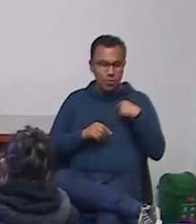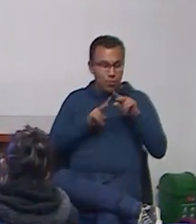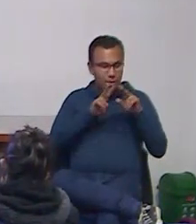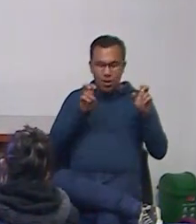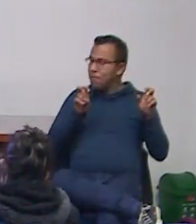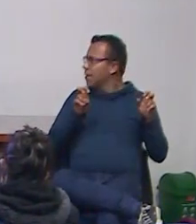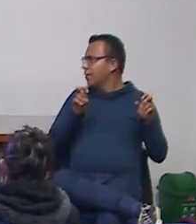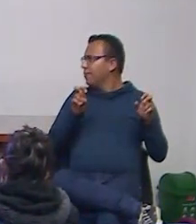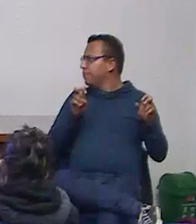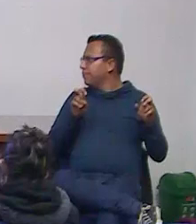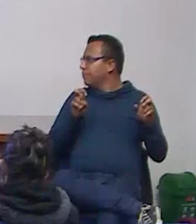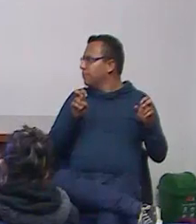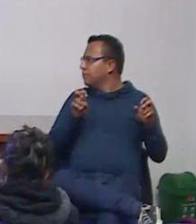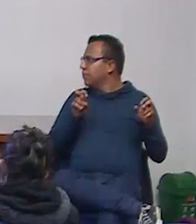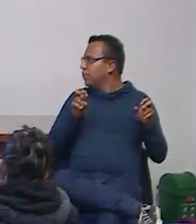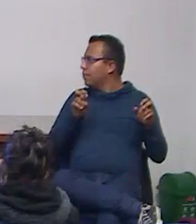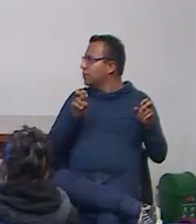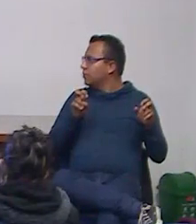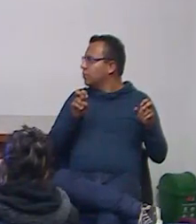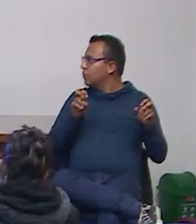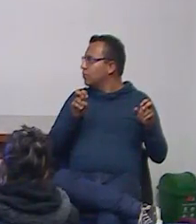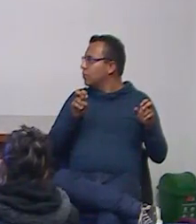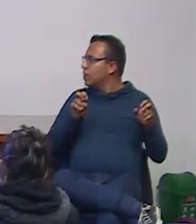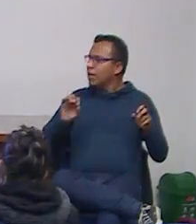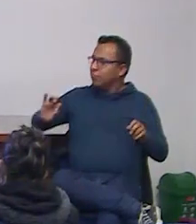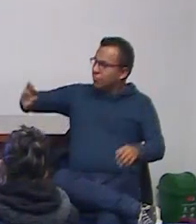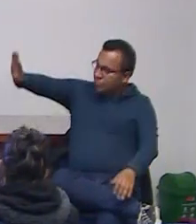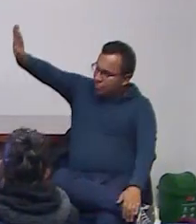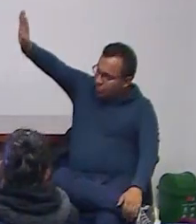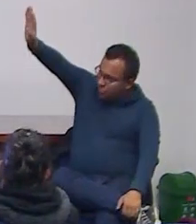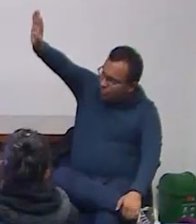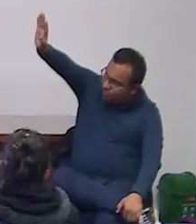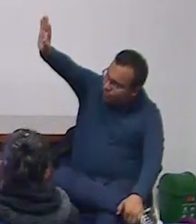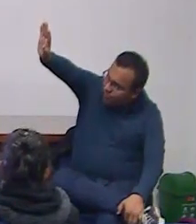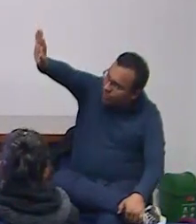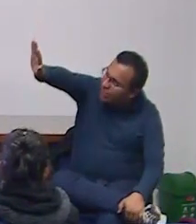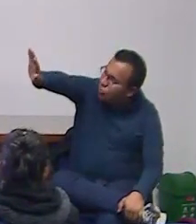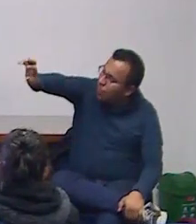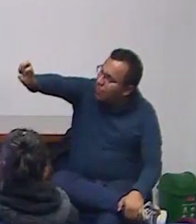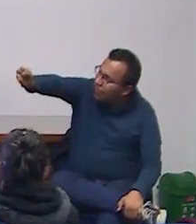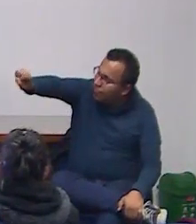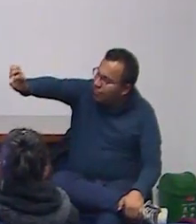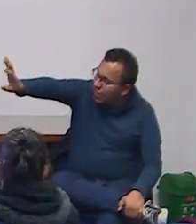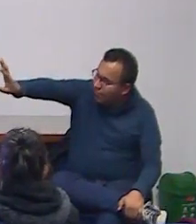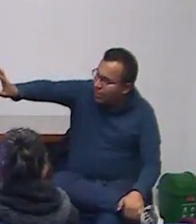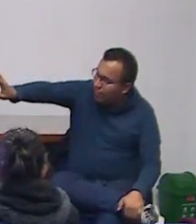donde la percusión el tambor facilita la comunicación en las empresas